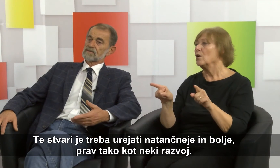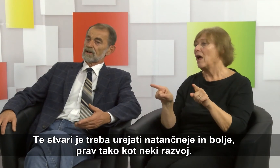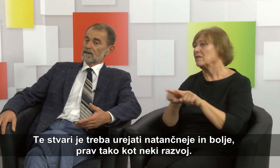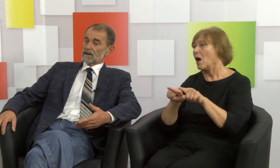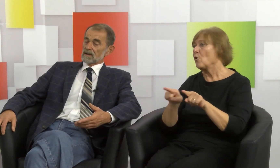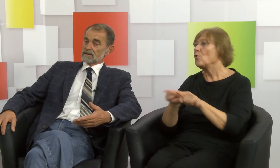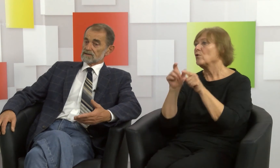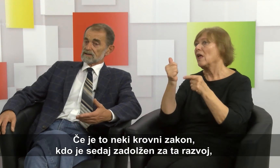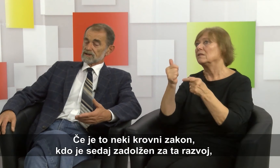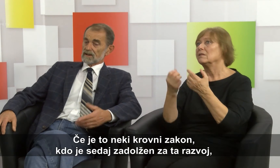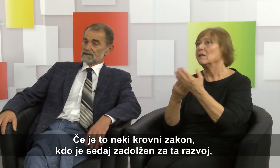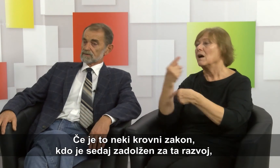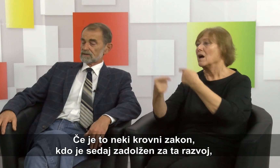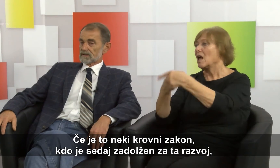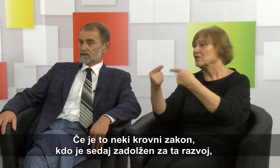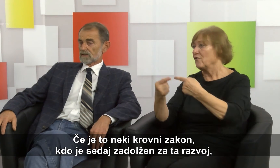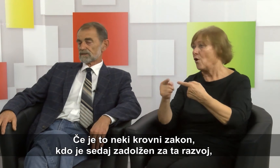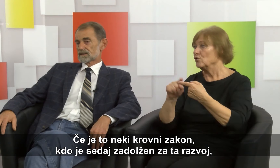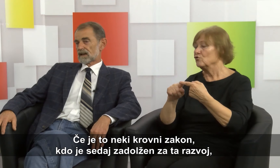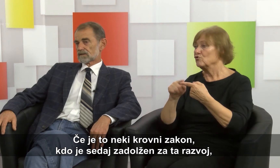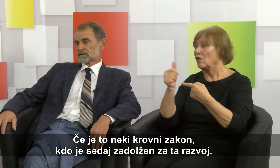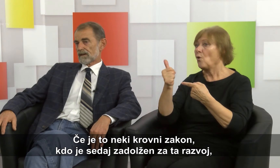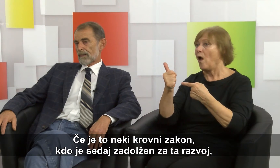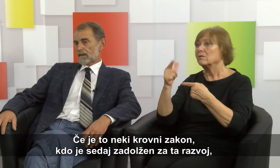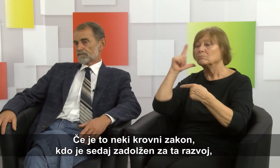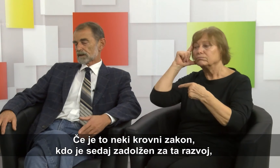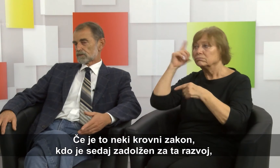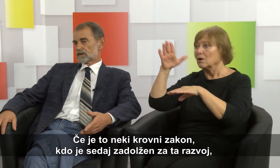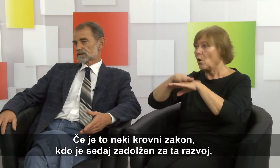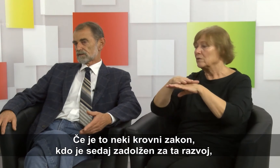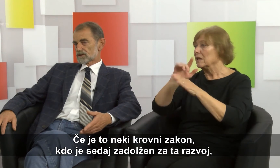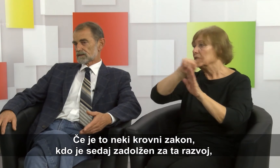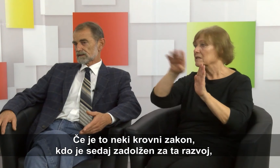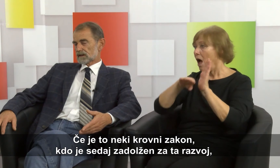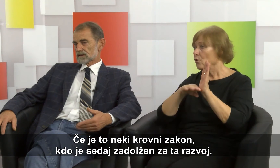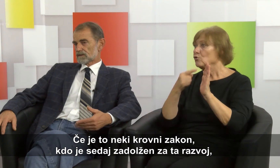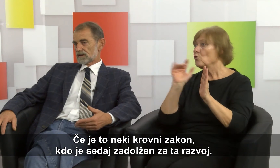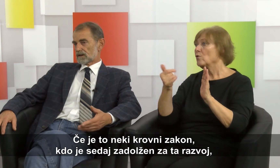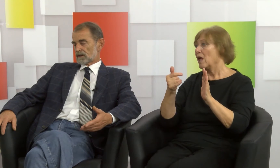razvoj, zdaj, če je to nek krovni zakon, ne? Kdo je zadolžen za ta razvoj,